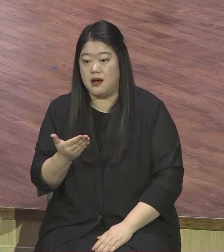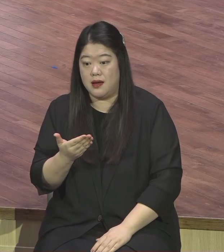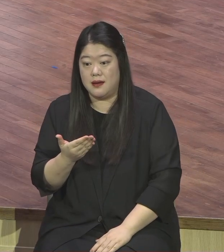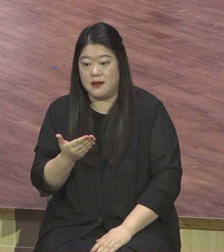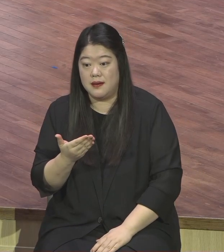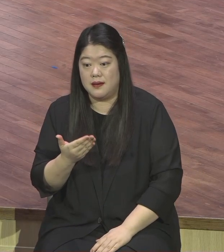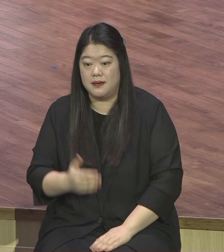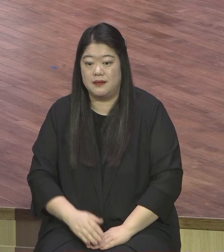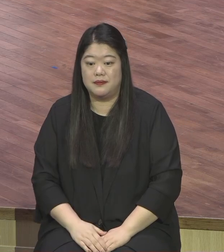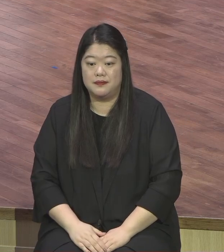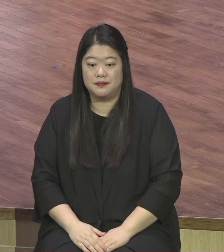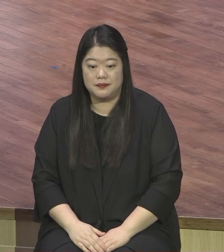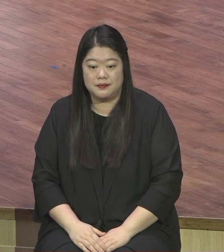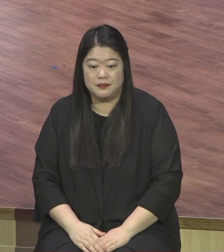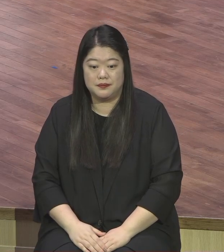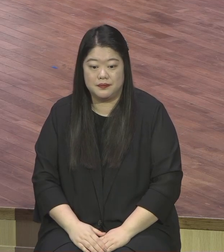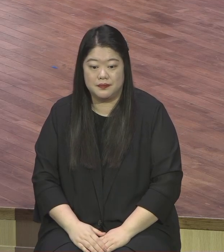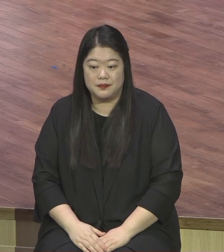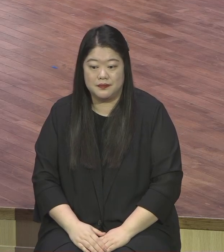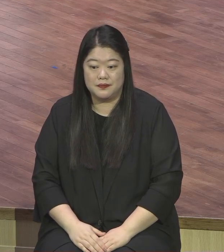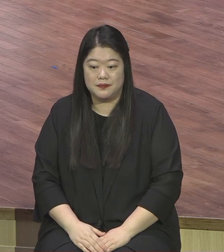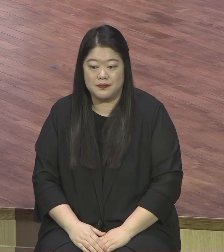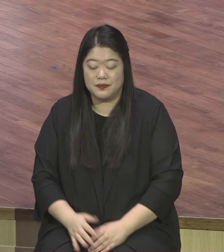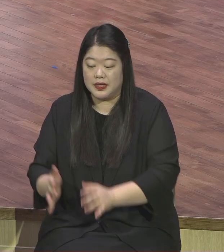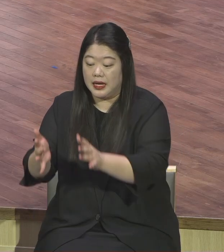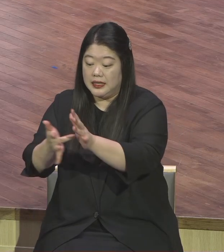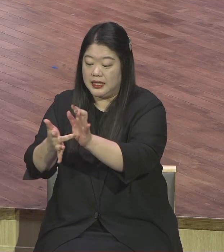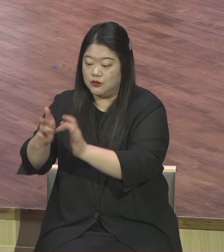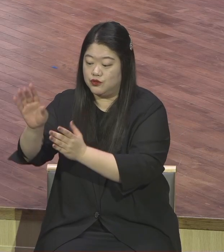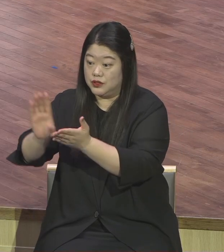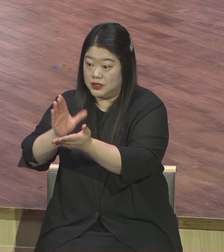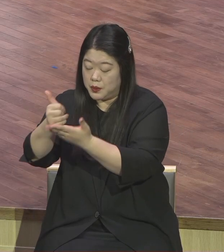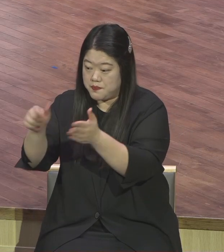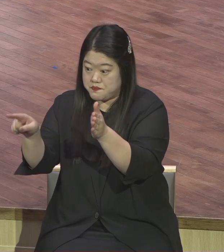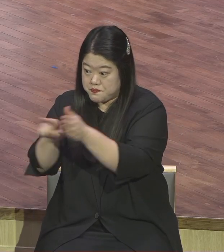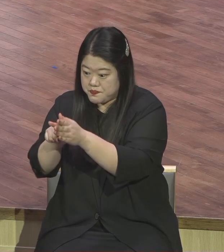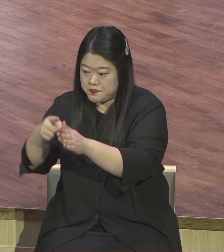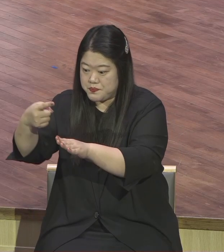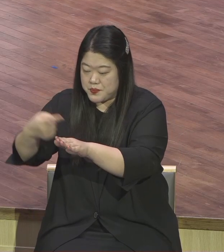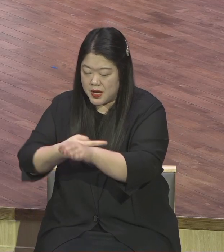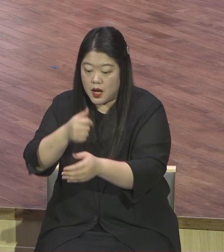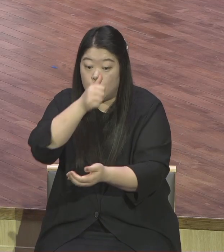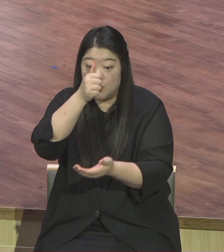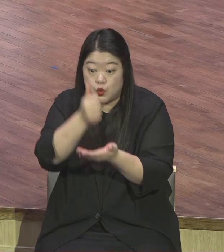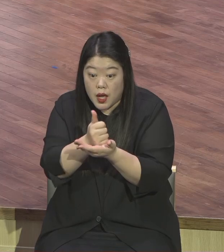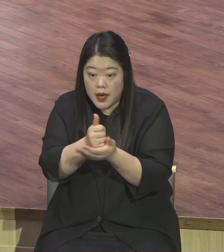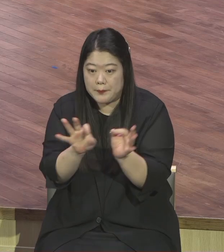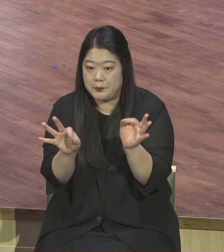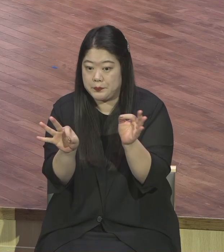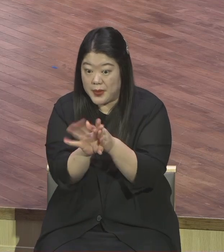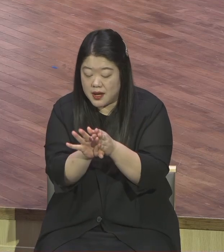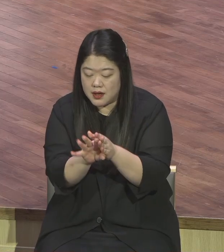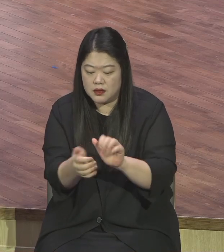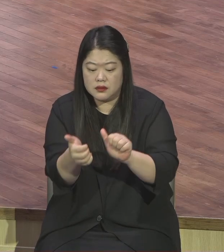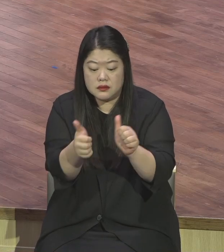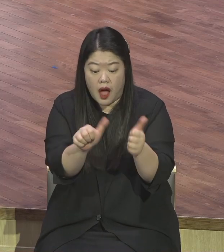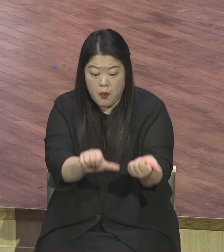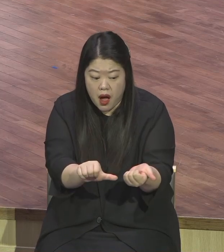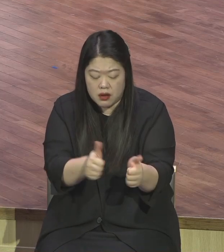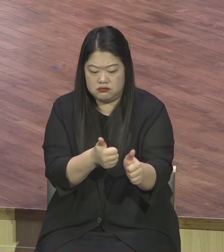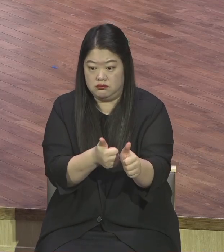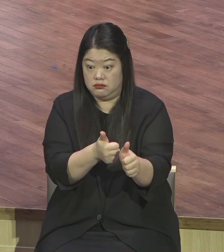우리가 예수 그리스도를 믿을 때에 죄와 사망과 이 사단의 권세로부터 어떻게 해요?